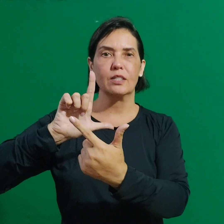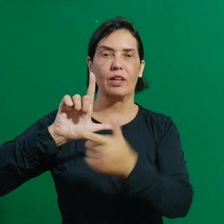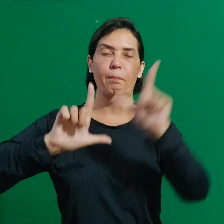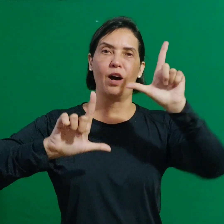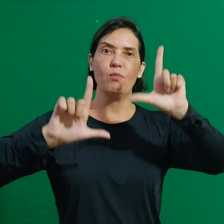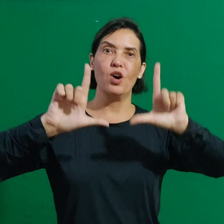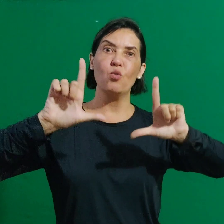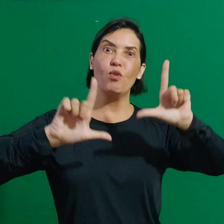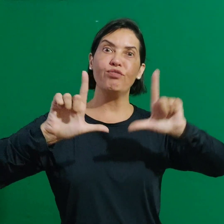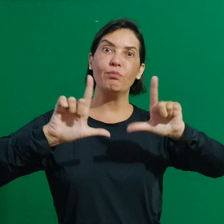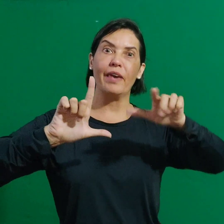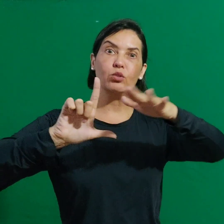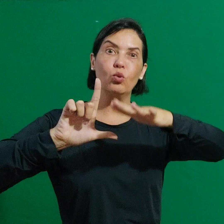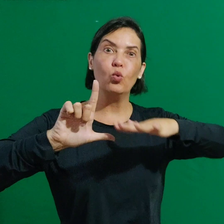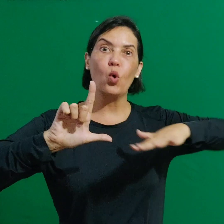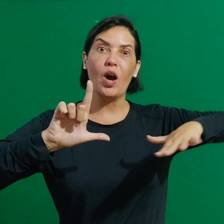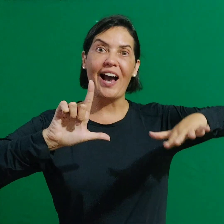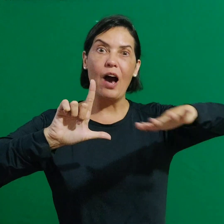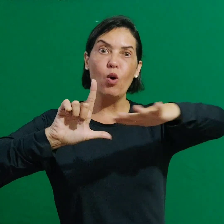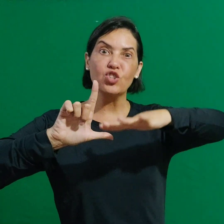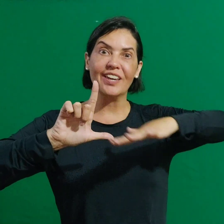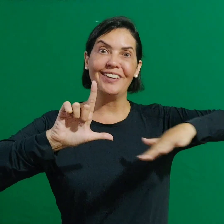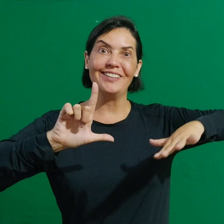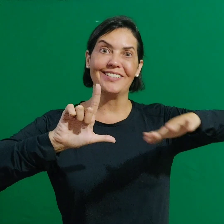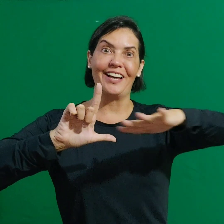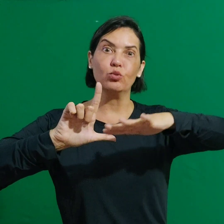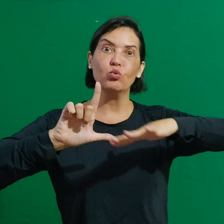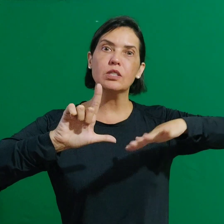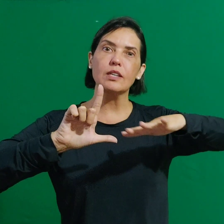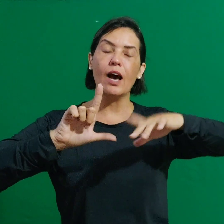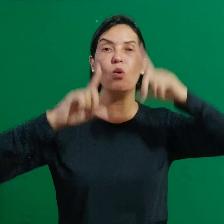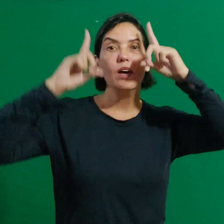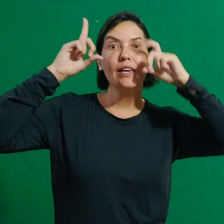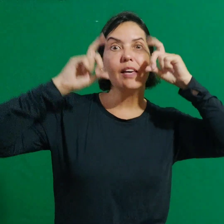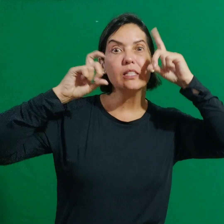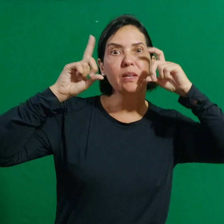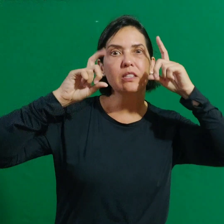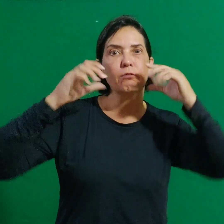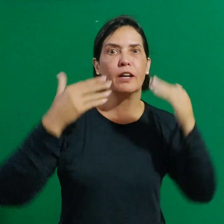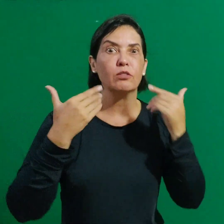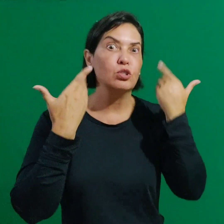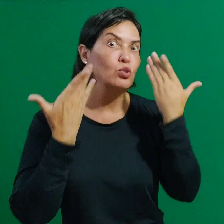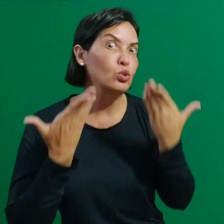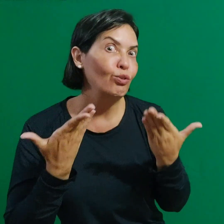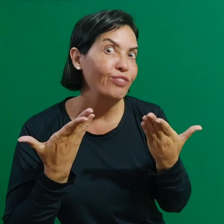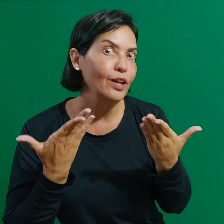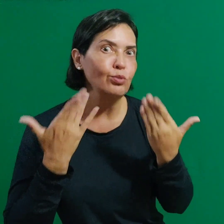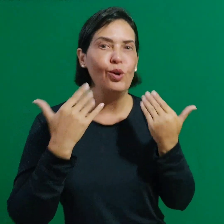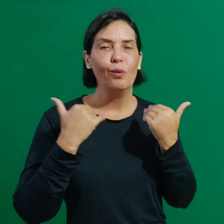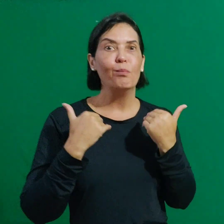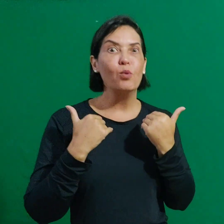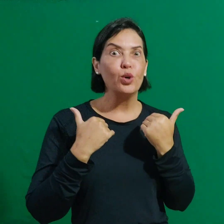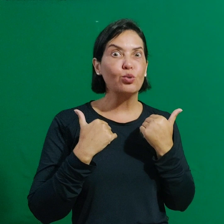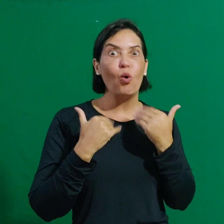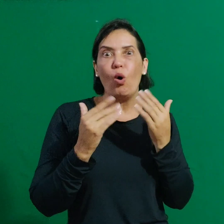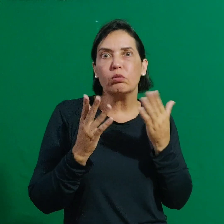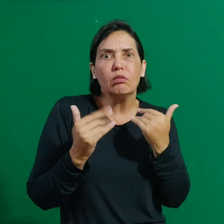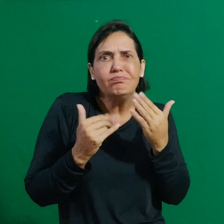da palma, o movimento, o local onde é realizado o sinal e a expressão falando se eu estou vendo muito ou